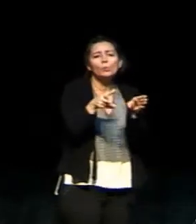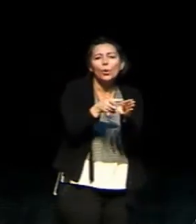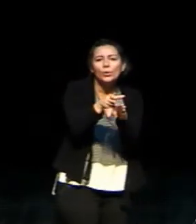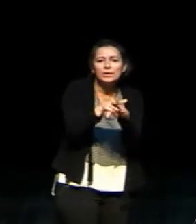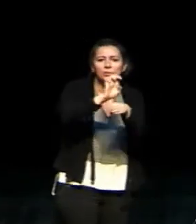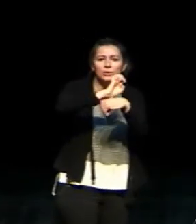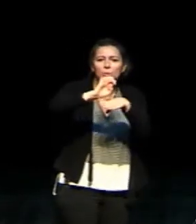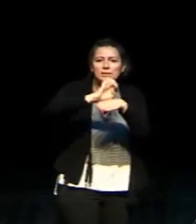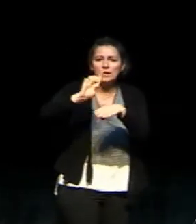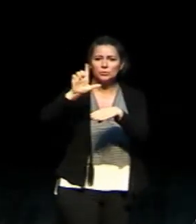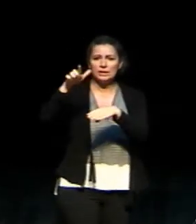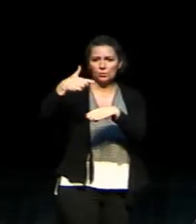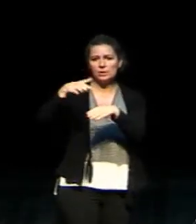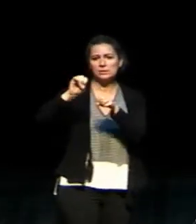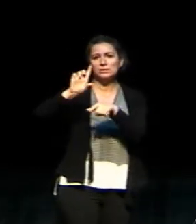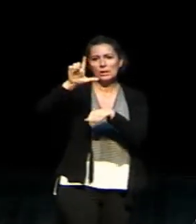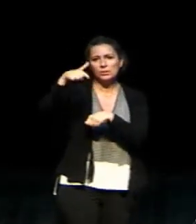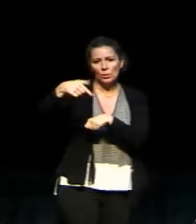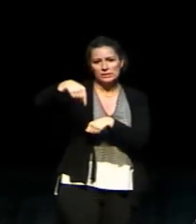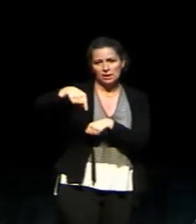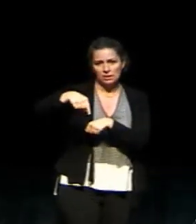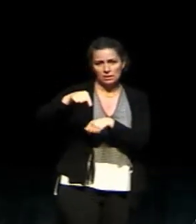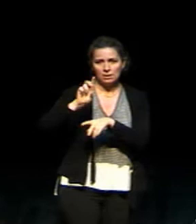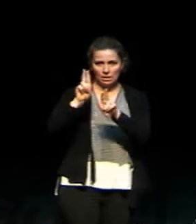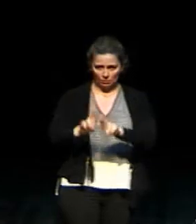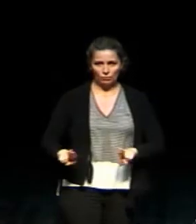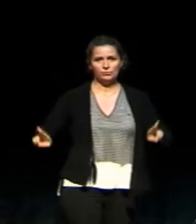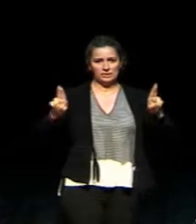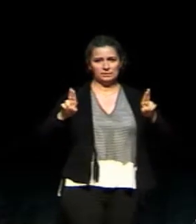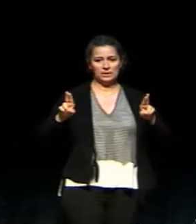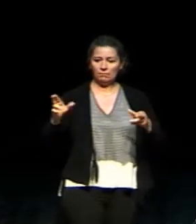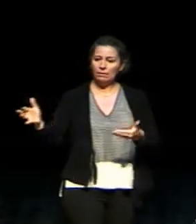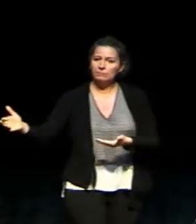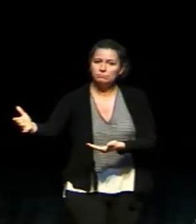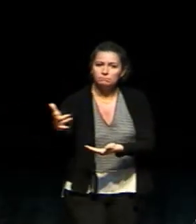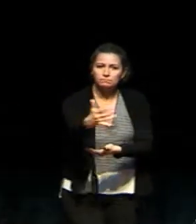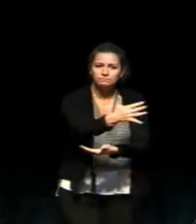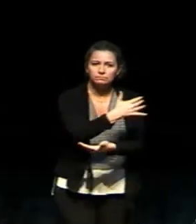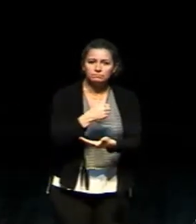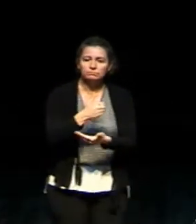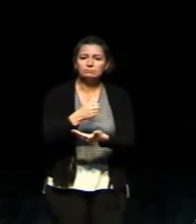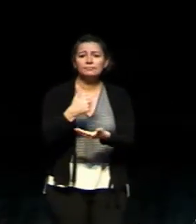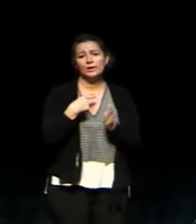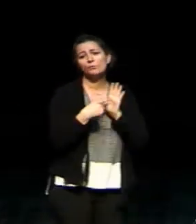do cenário, dos dados e ver como se dá esse processo do ensino de L2 aqui.